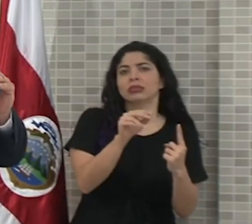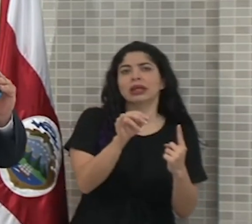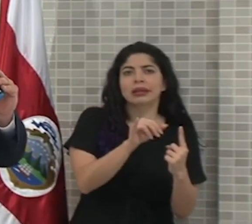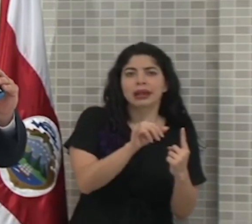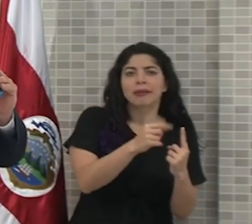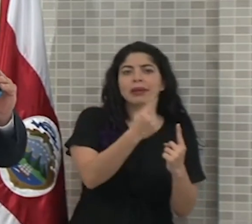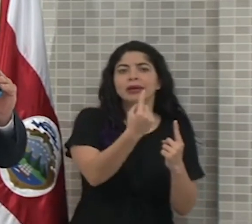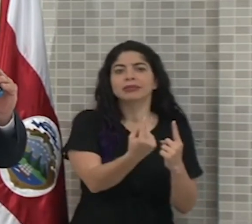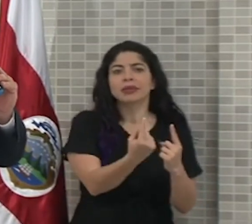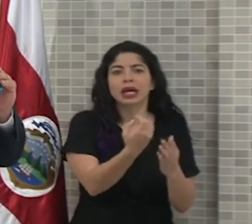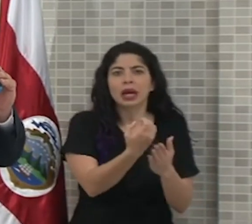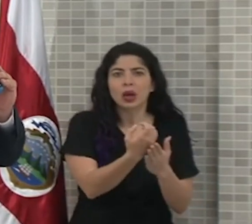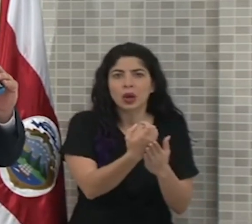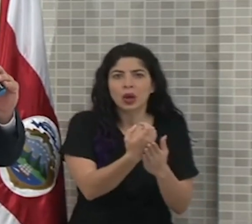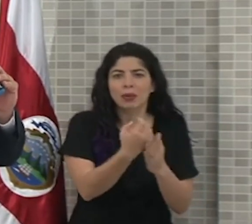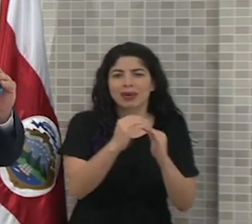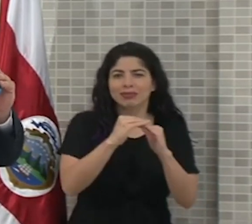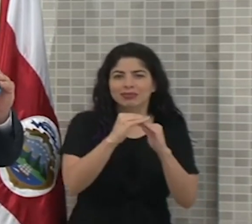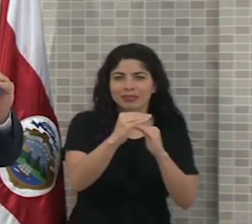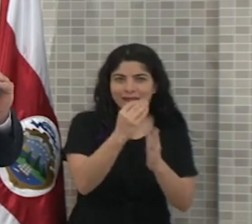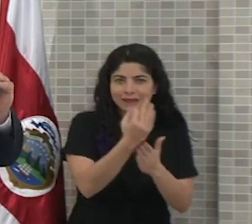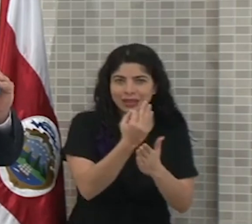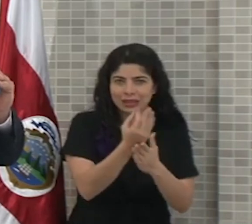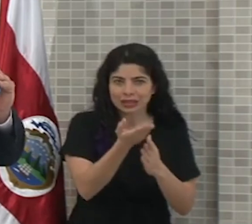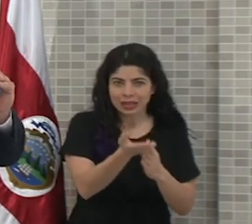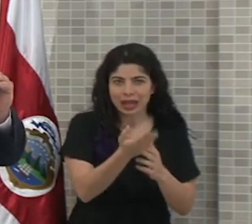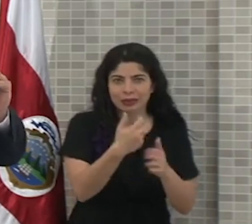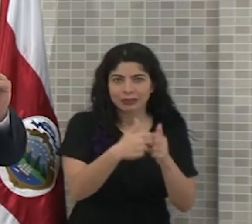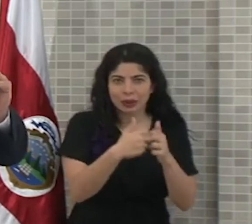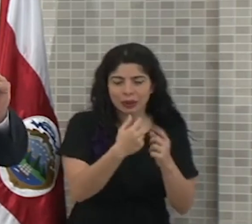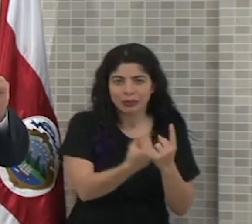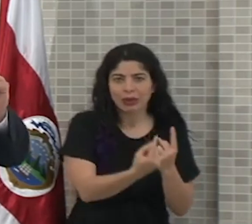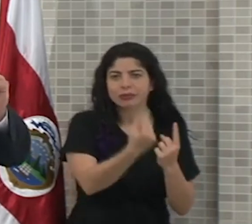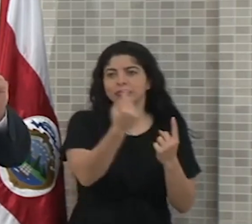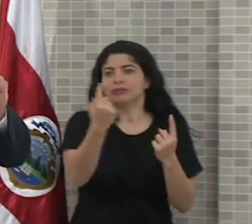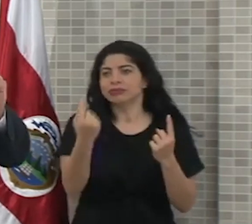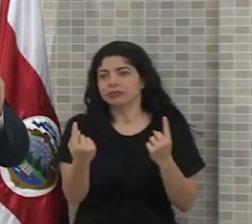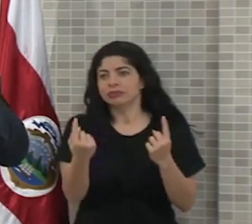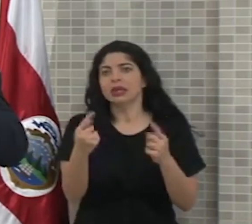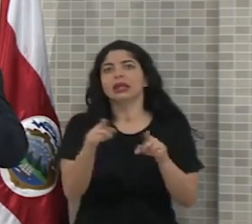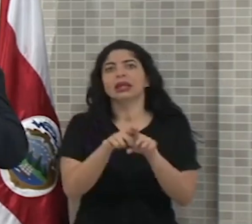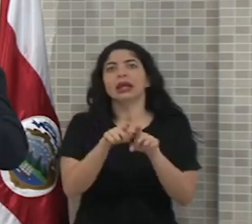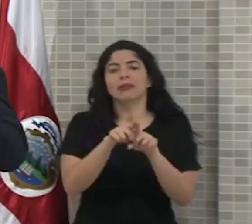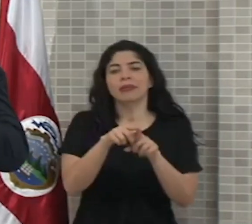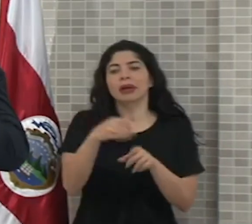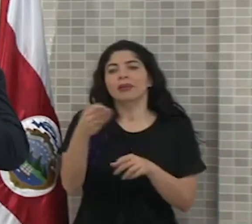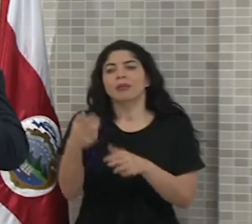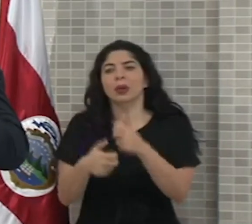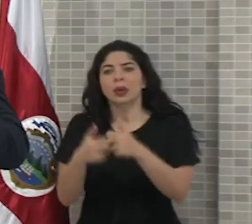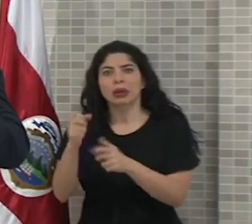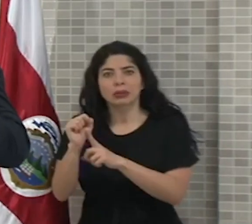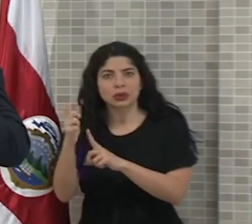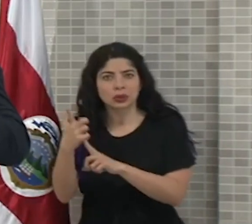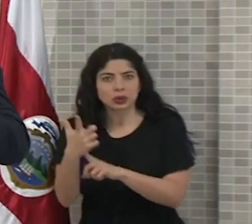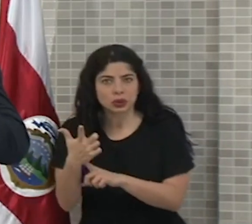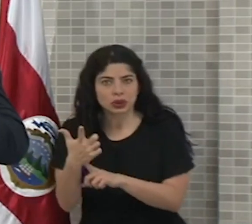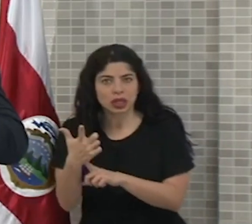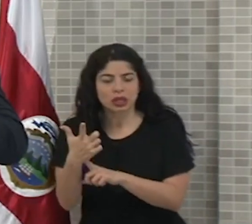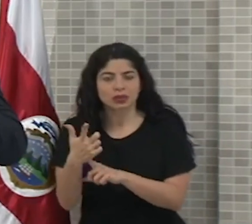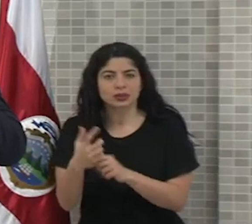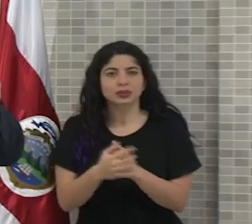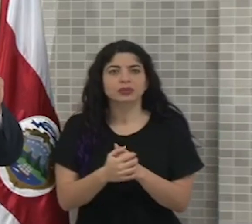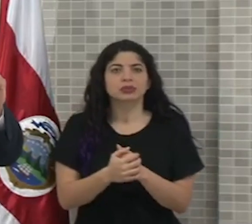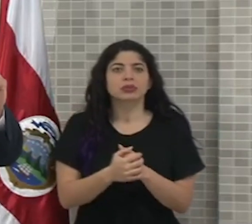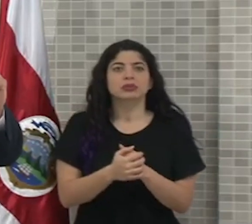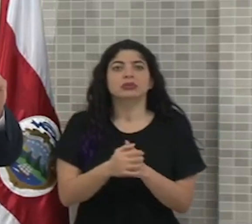en lo económico, en la estabilidad fiscal, que ha derivado en una crisis social